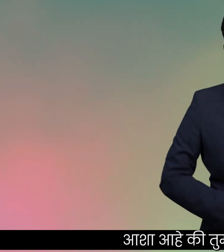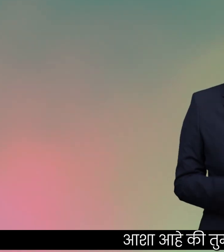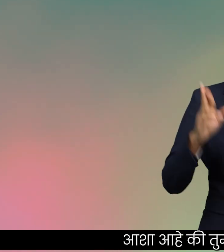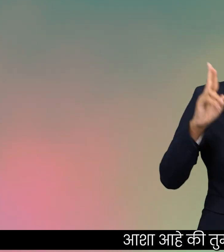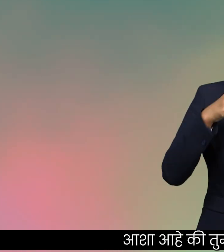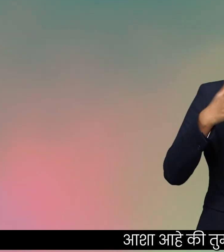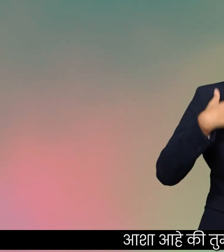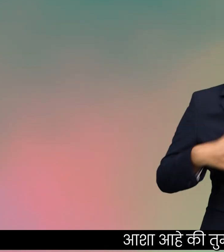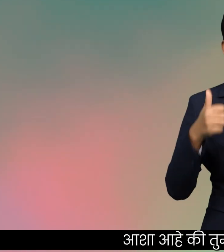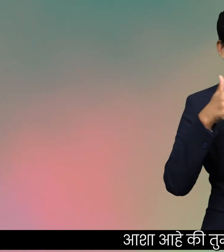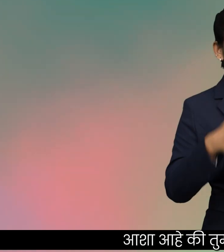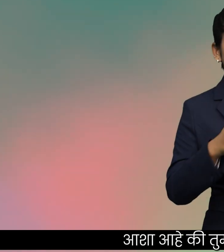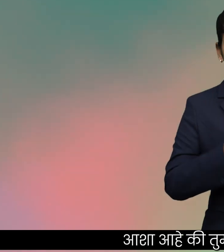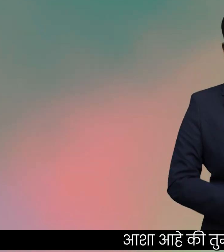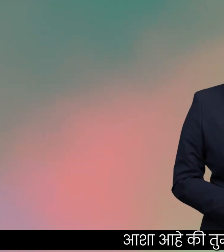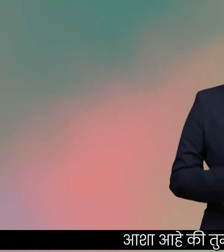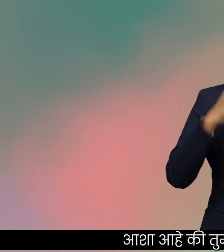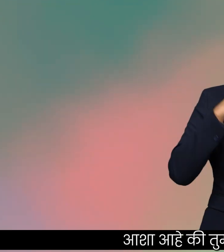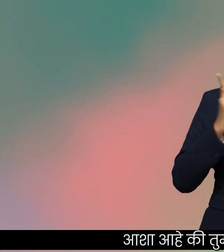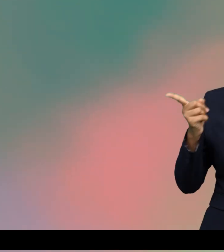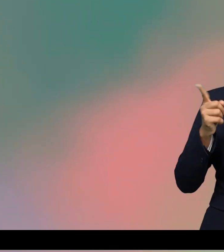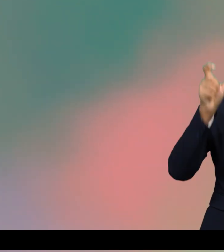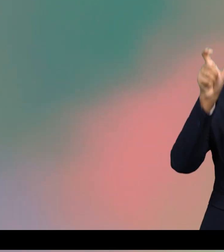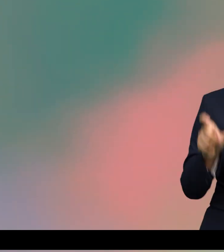आशा आहे की तुम्ही चांगले काम करत आहात. नीता आहे.